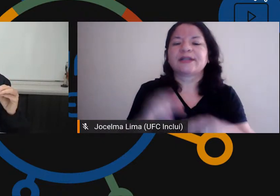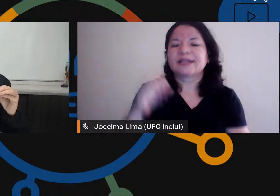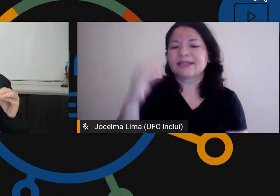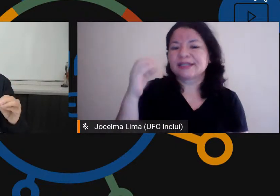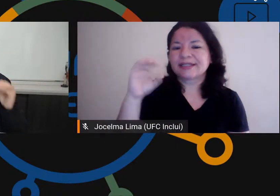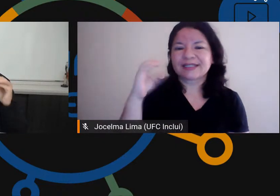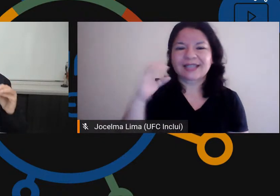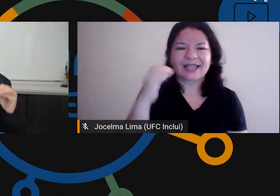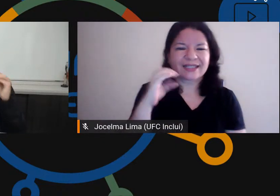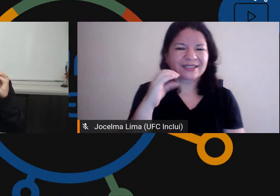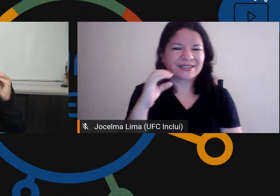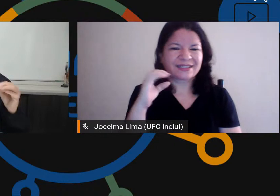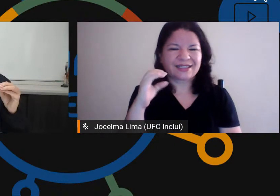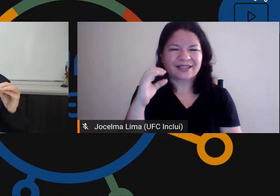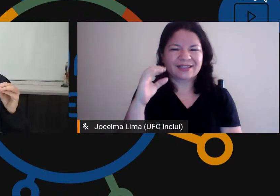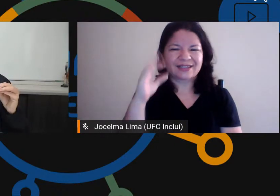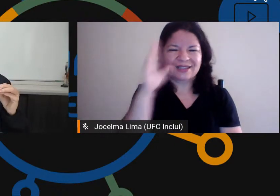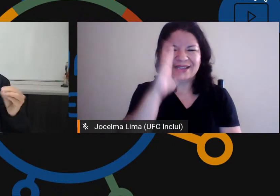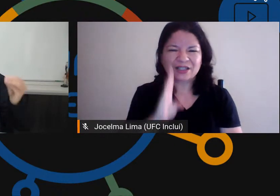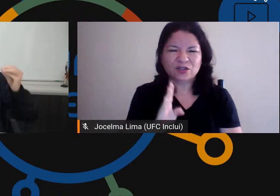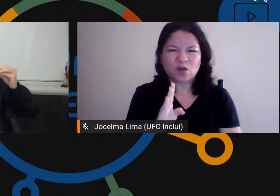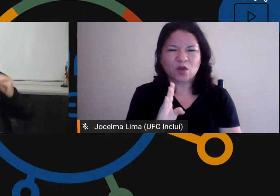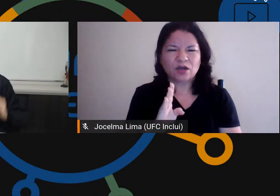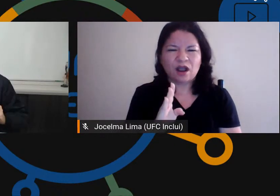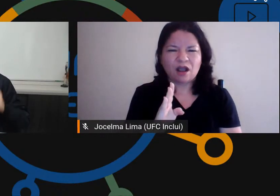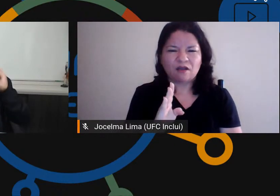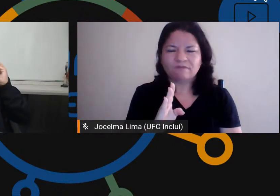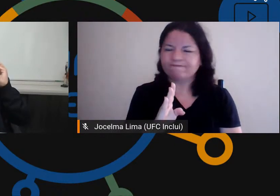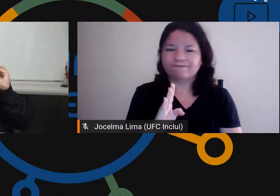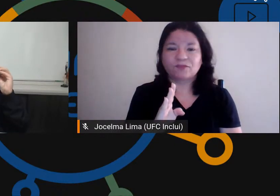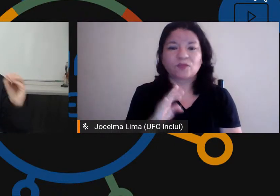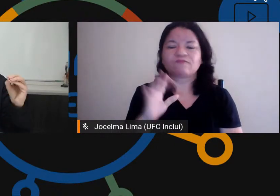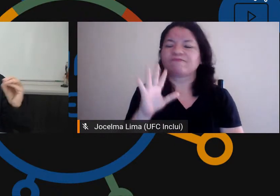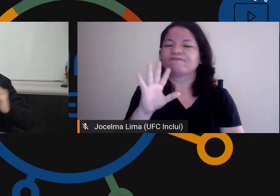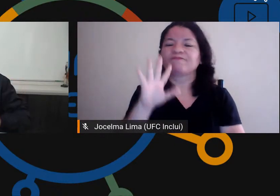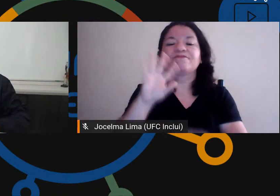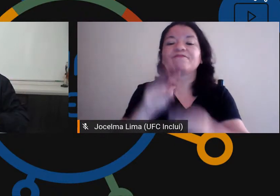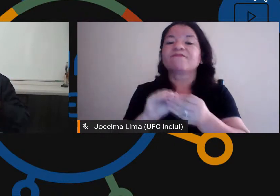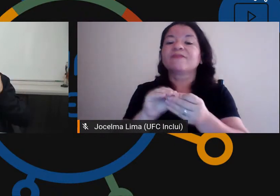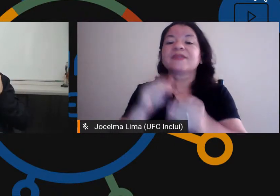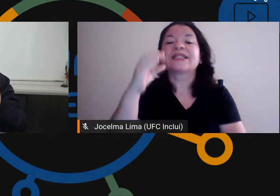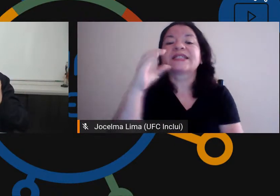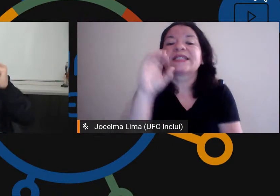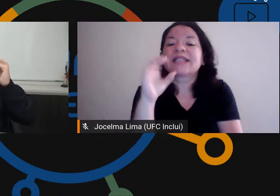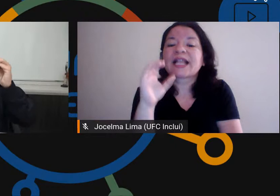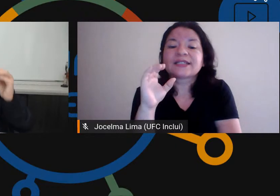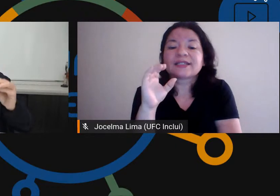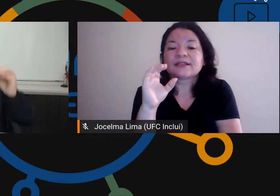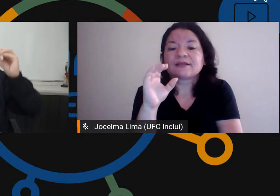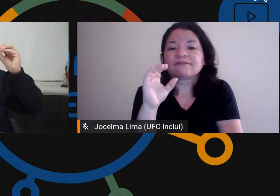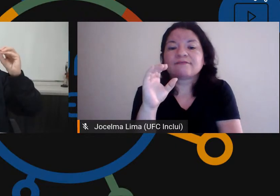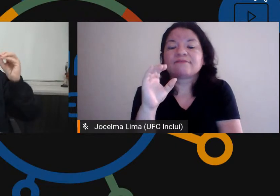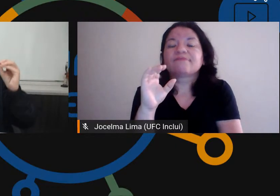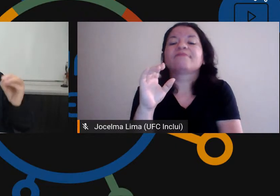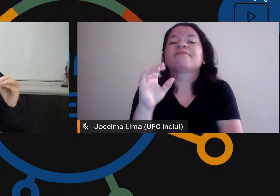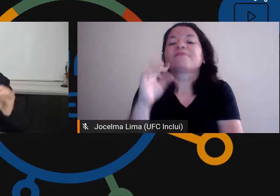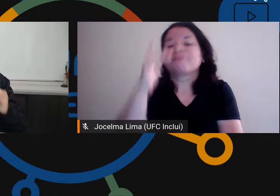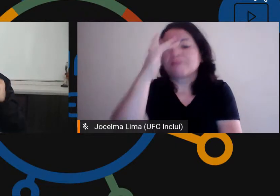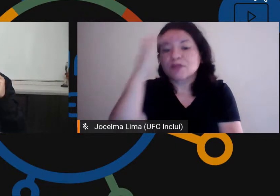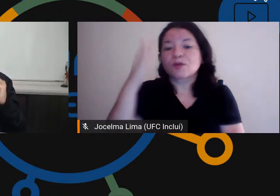nacional. Nós temos ciência. Temos brasileiros fazendo ciência. Temos pessoas de outros países